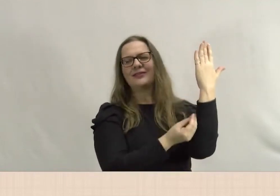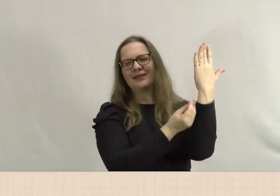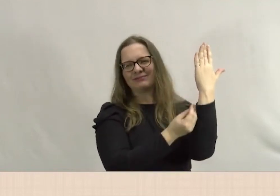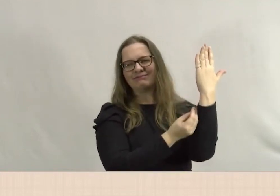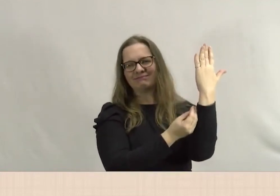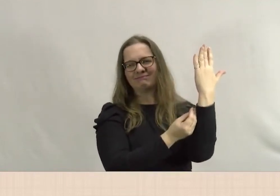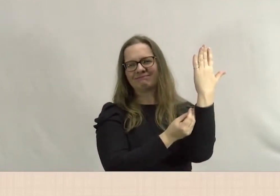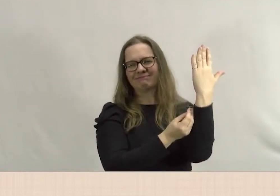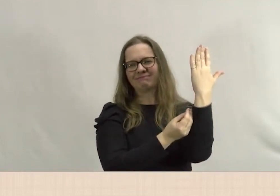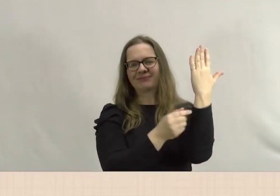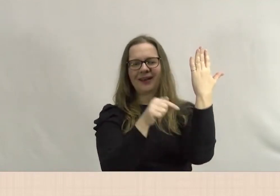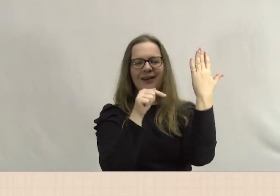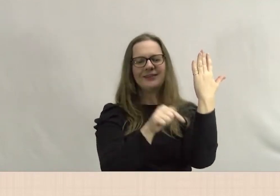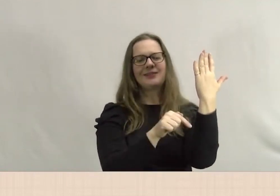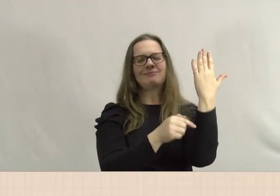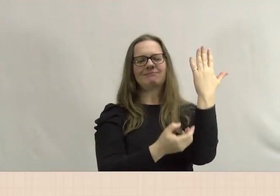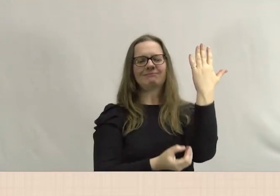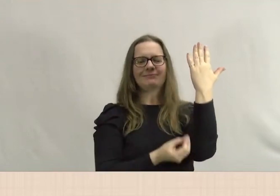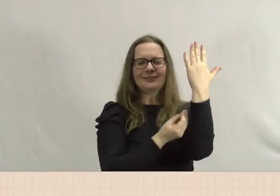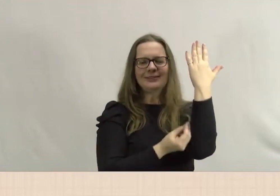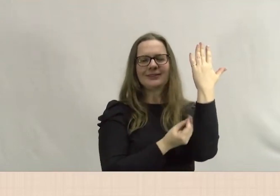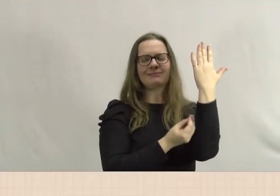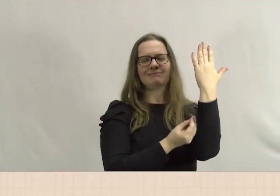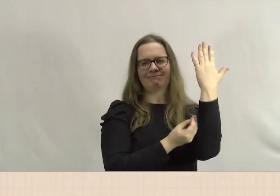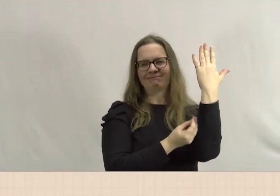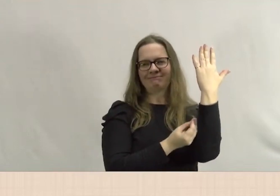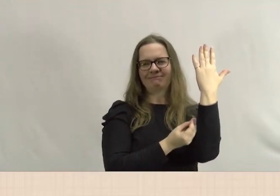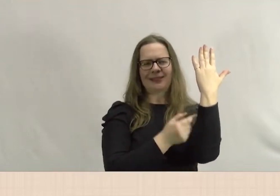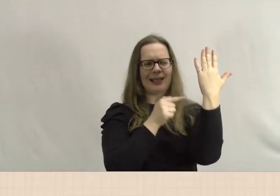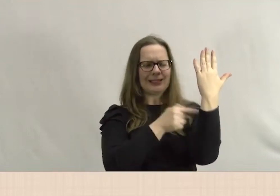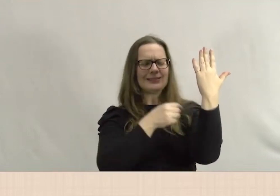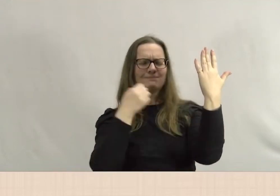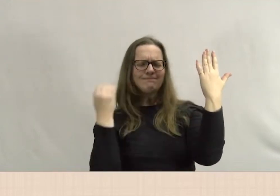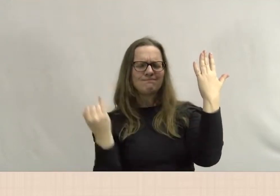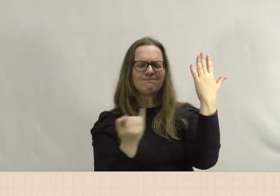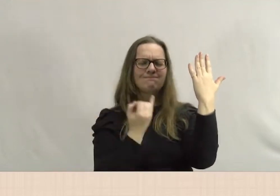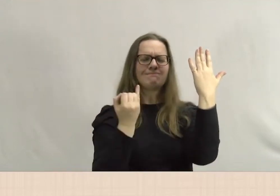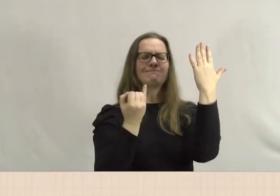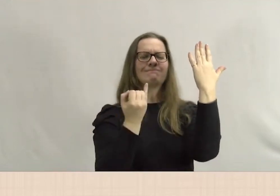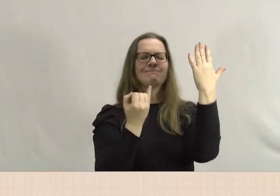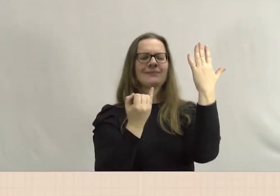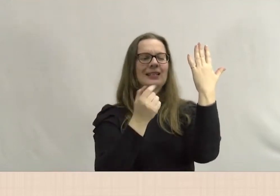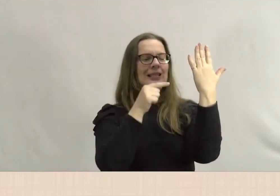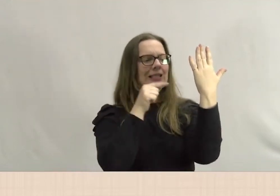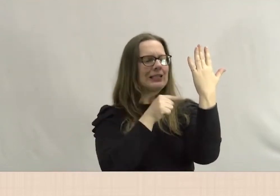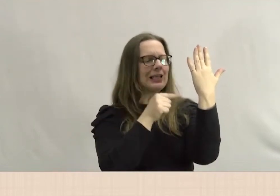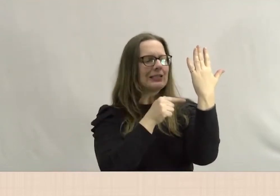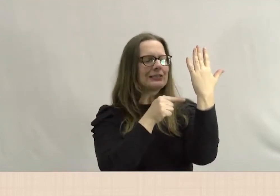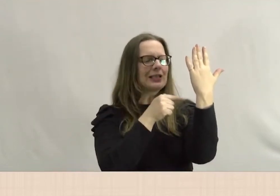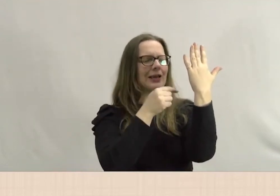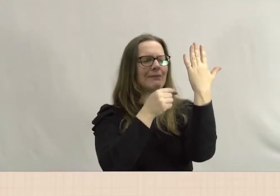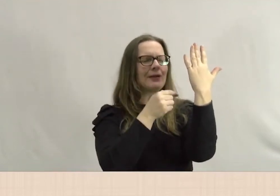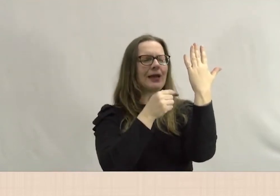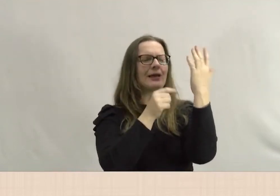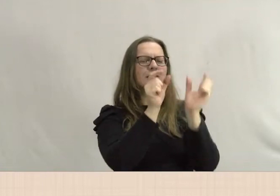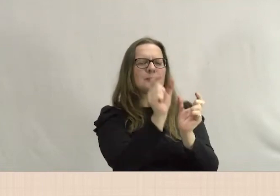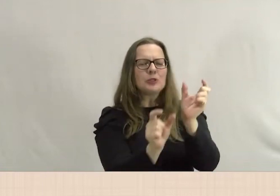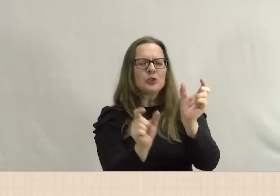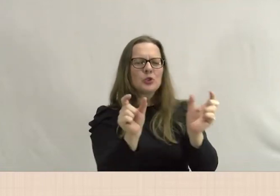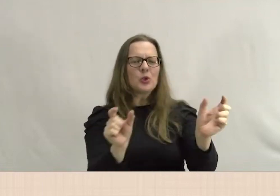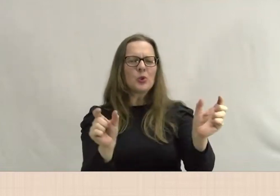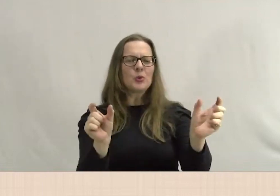centro, Deus colocou a árvore da vida. E a árvore da vida é para o homem receber Deus como